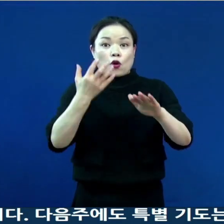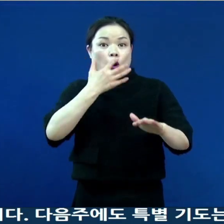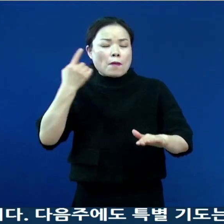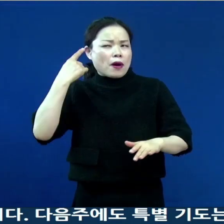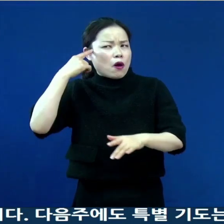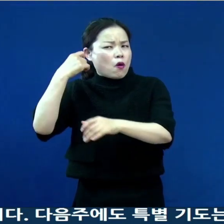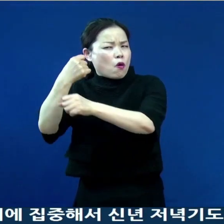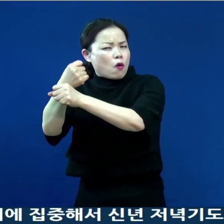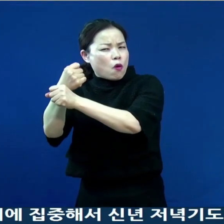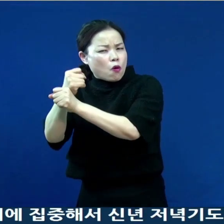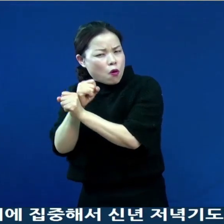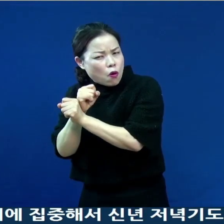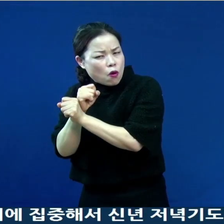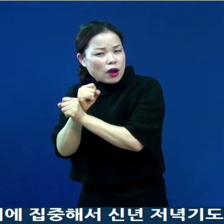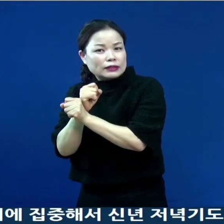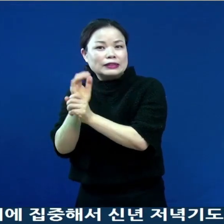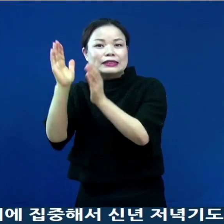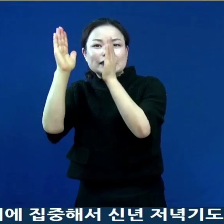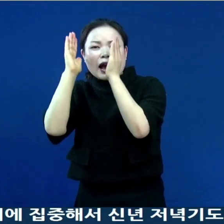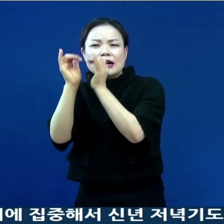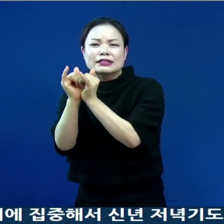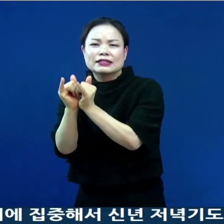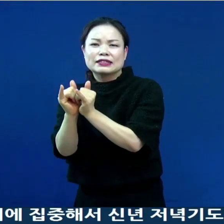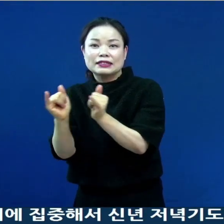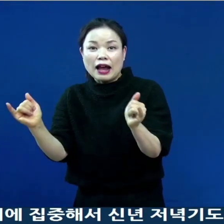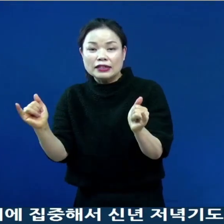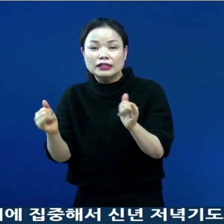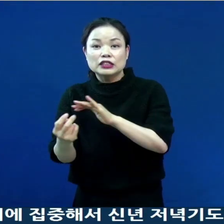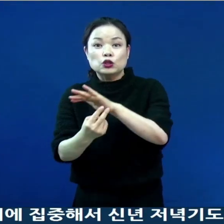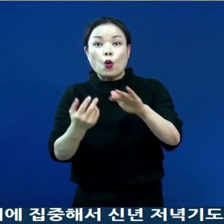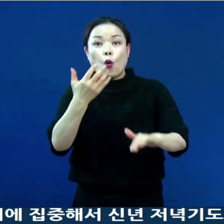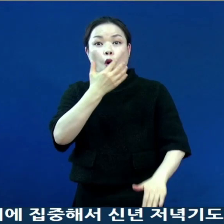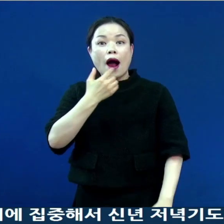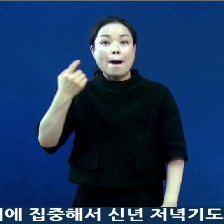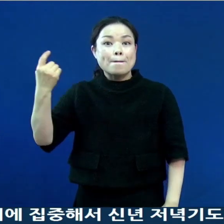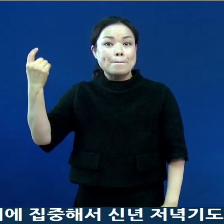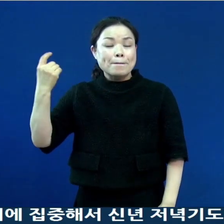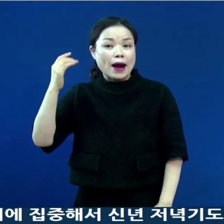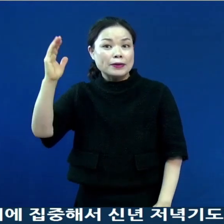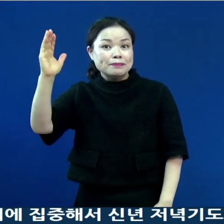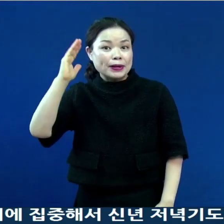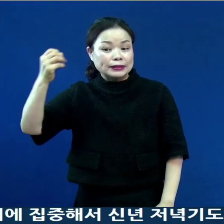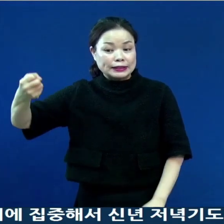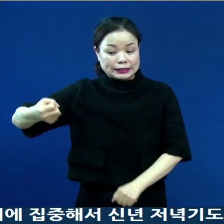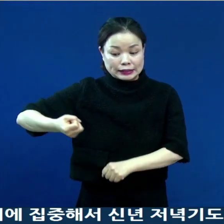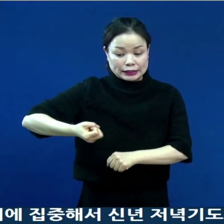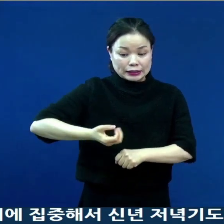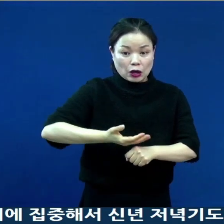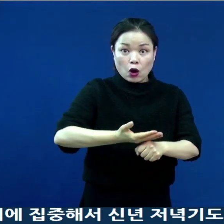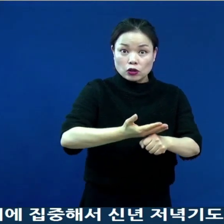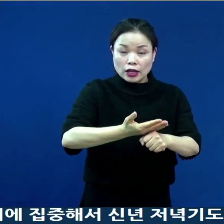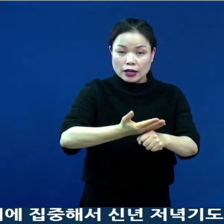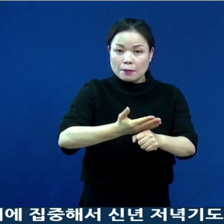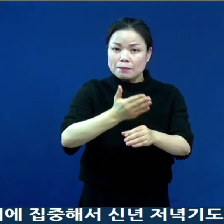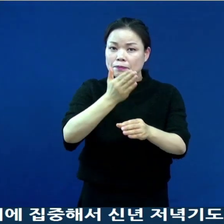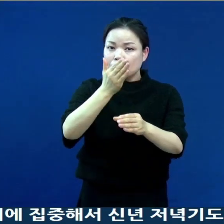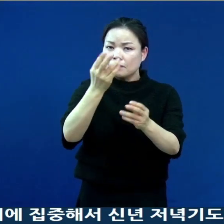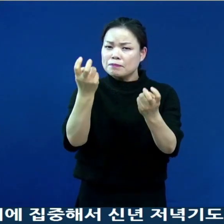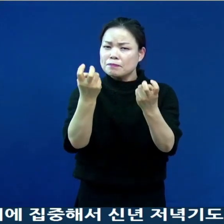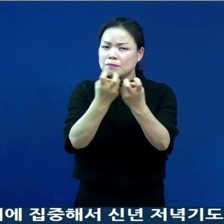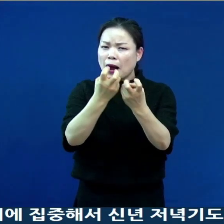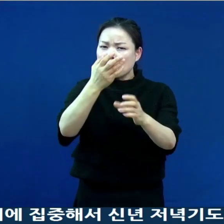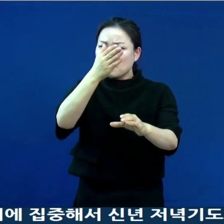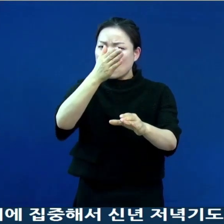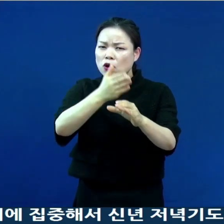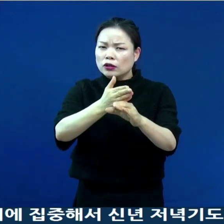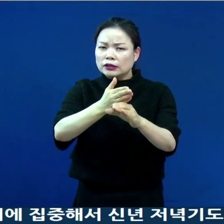요한복음을 연구하는 학자들은 요한복음이 메시지를 전달하는 방법 중에